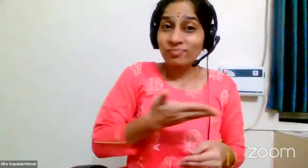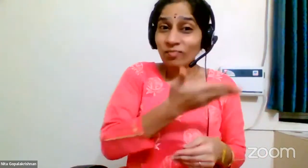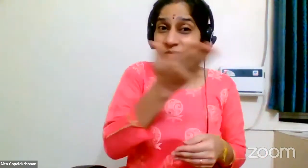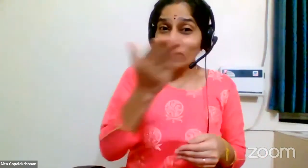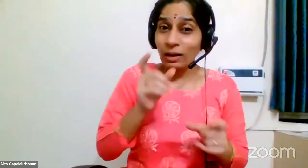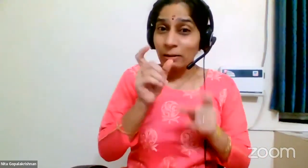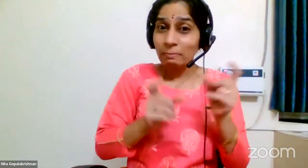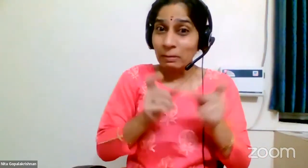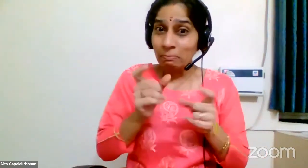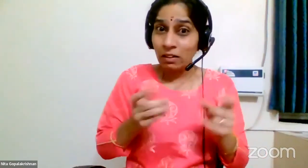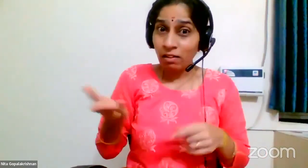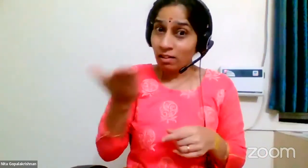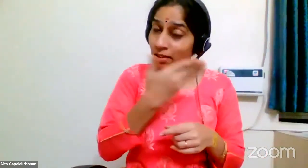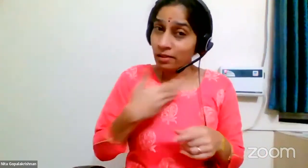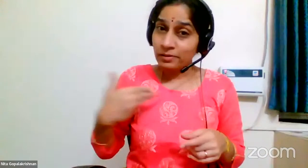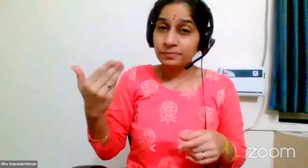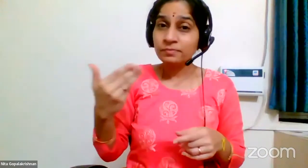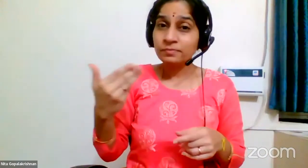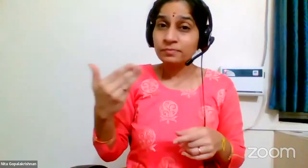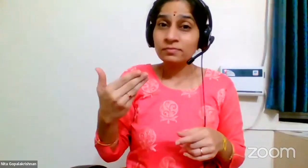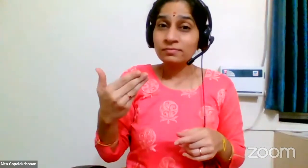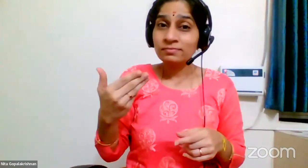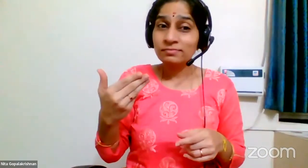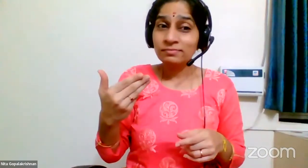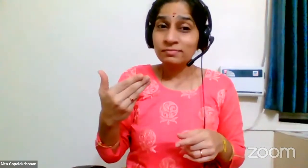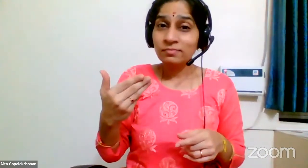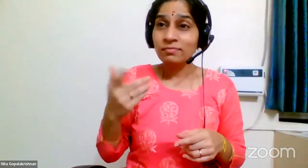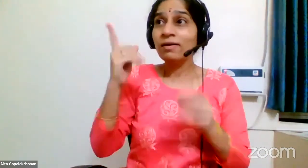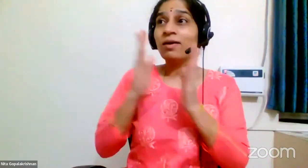प्रकार से मेरे ही दिखाए हुए रास्ते का